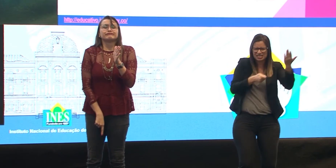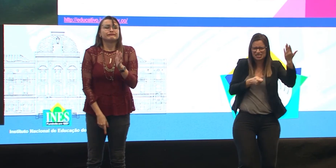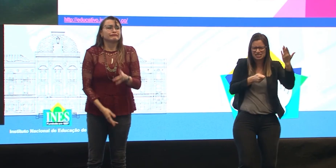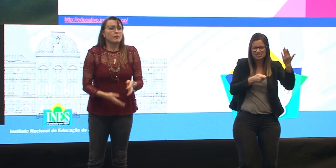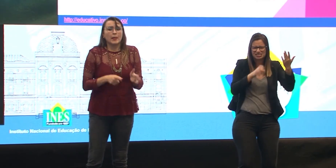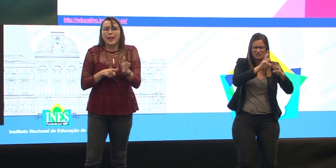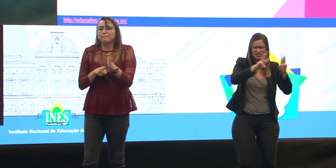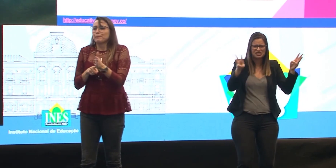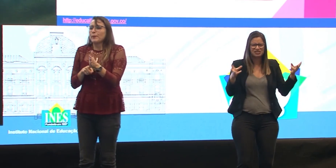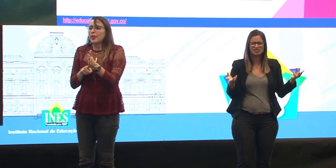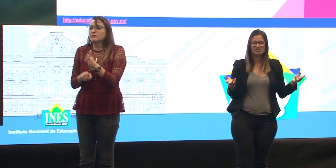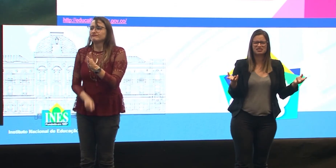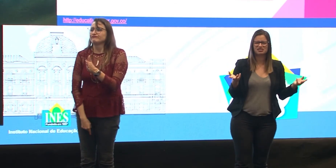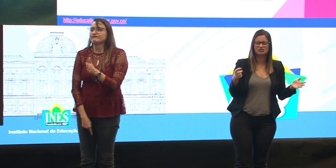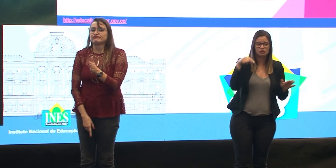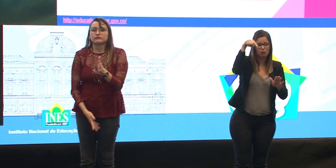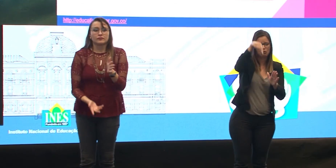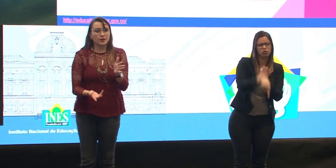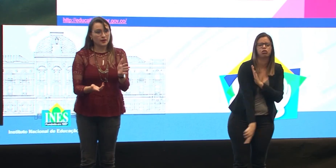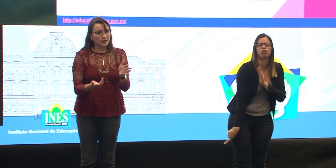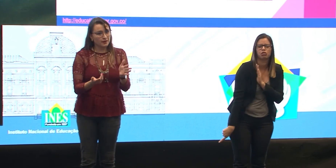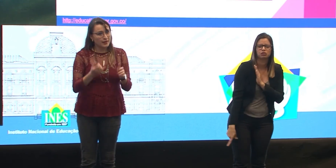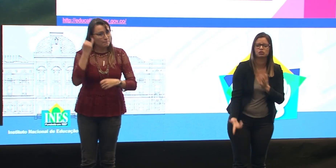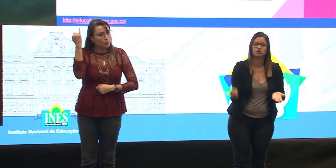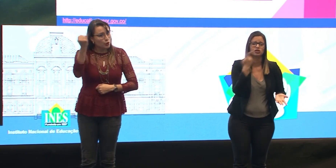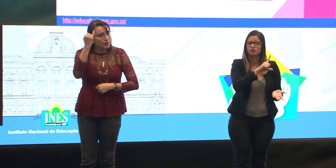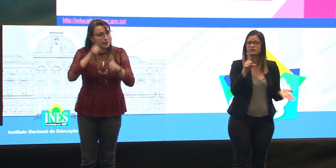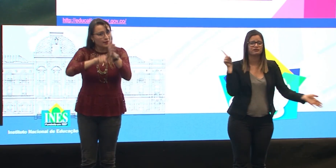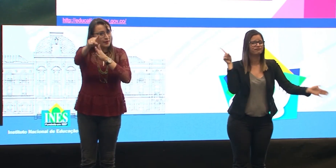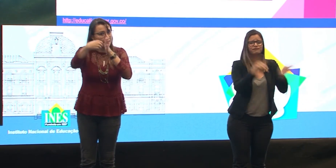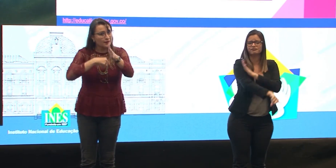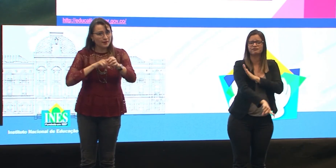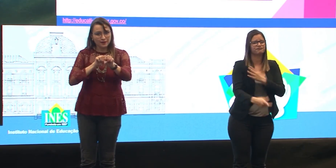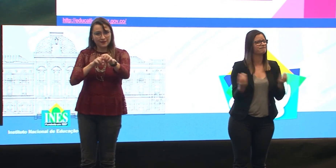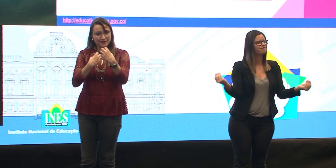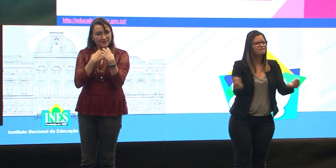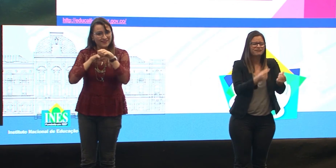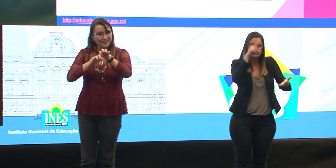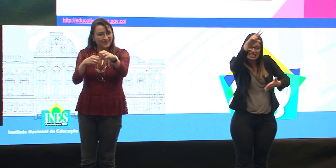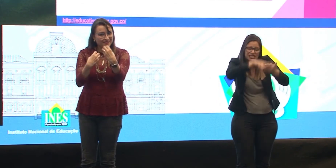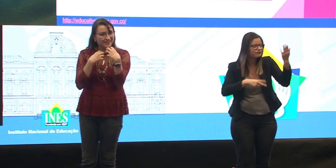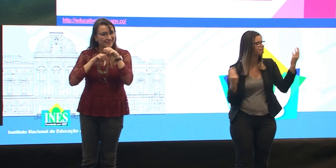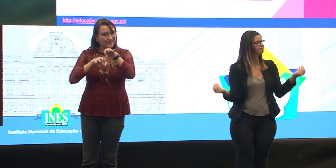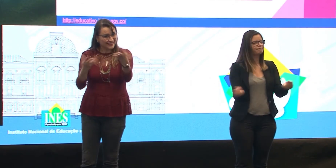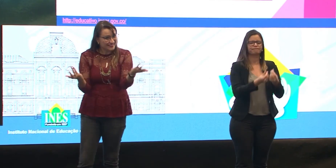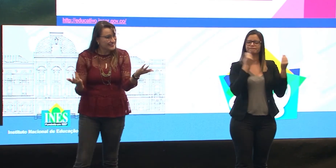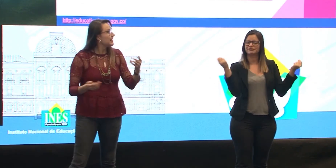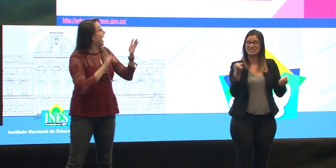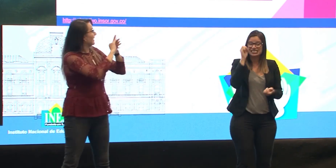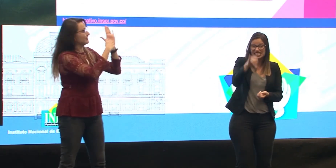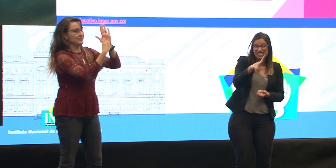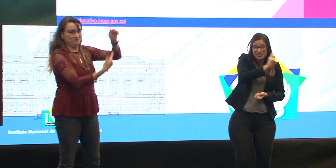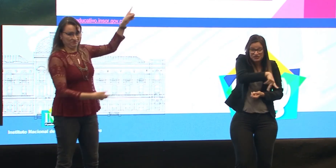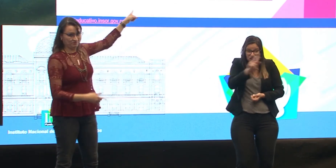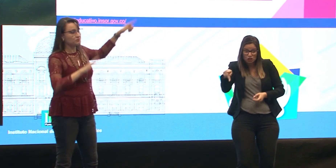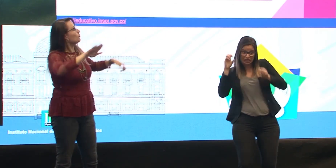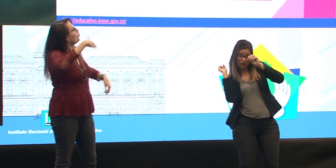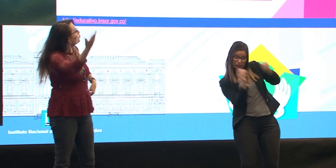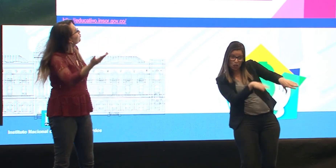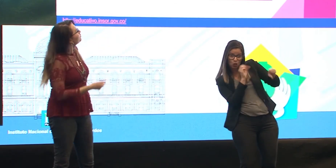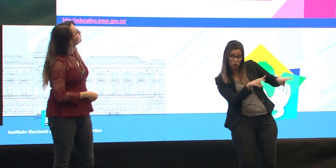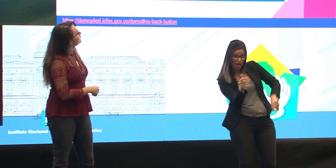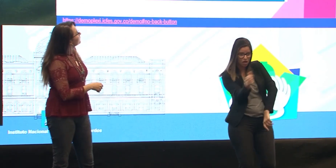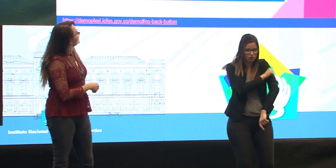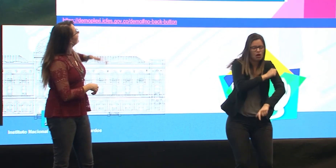de subir esse tipo de vídeos e de ter esse tipo de material onde as pessoas ficam privadas de sanarem suas dúvidas. Mas lembrar que o processo